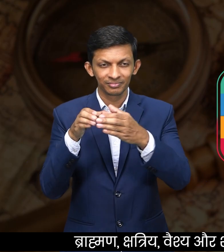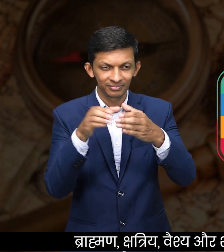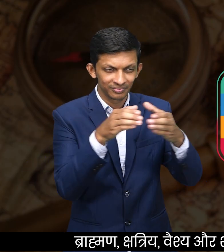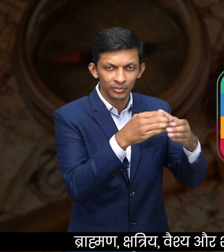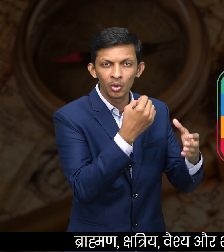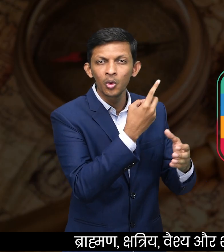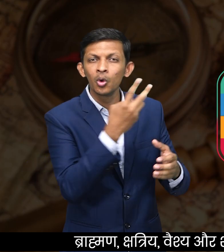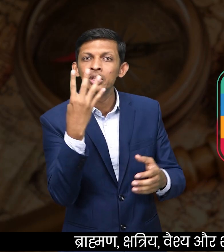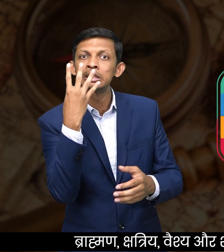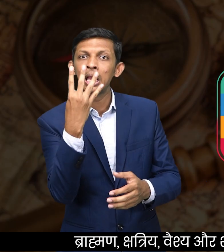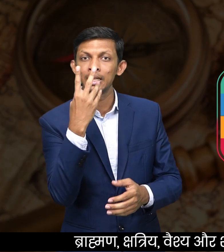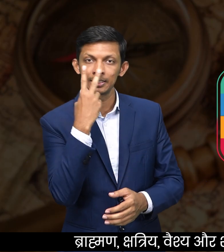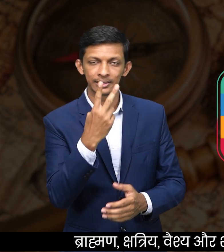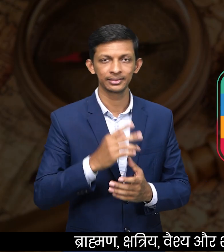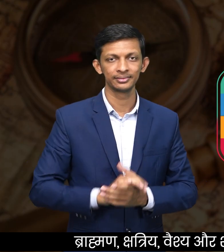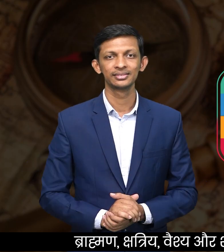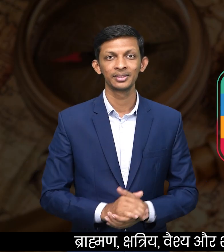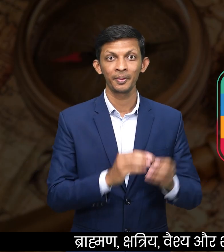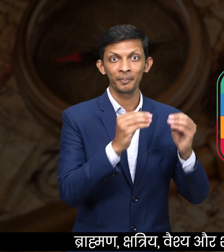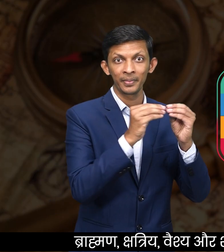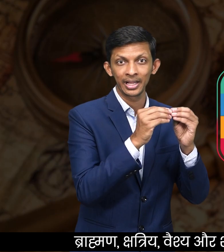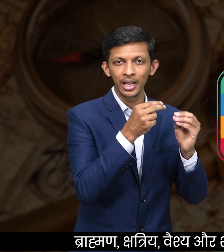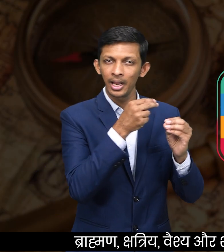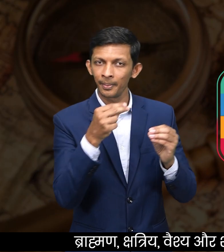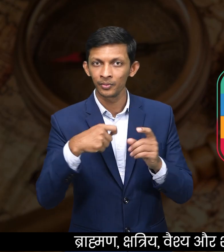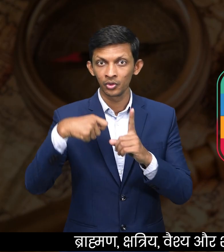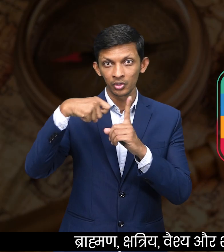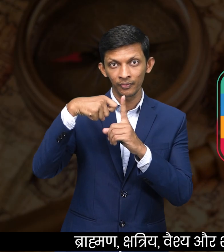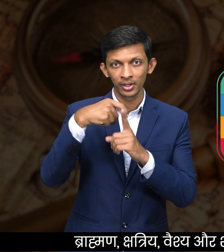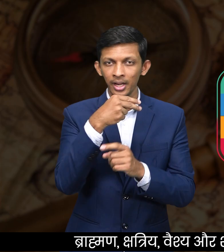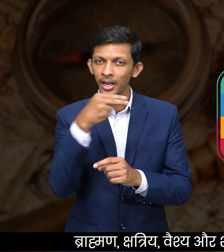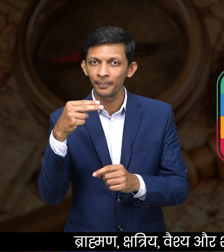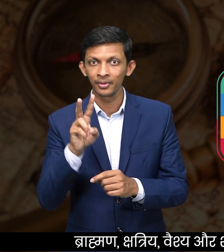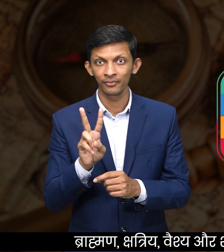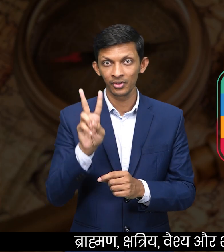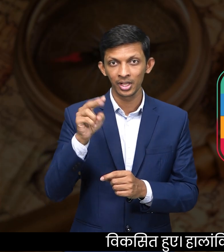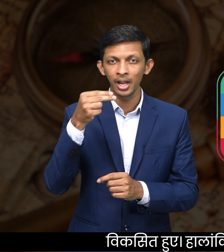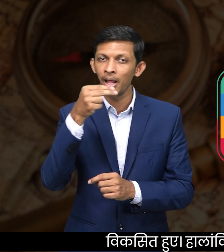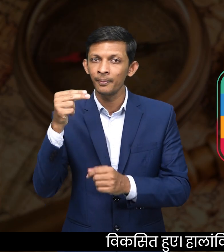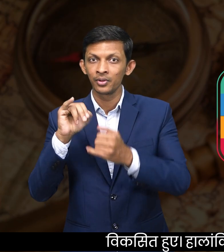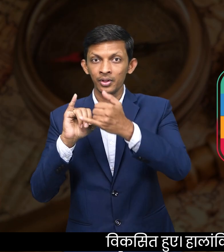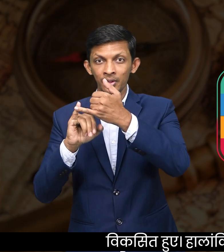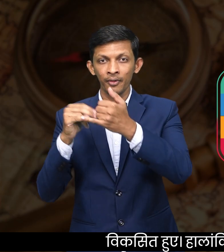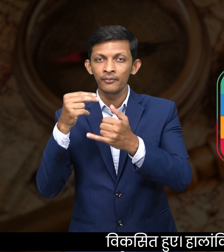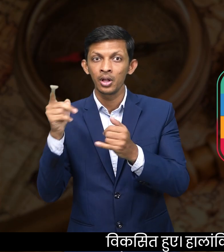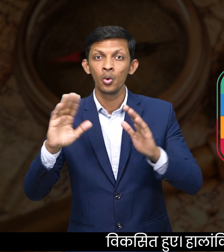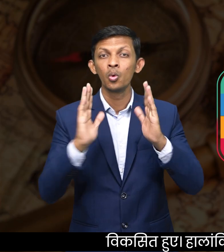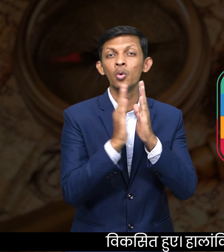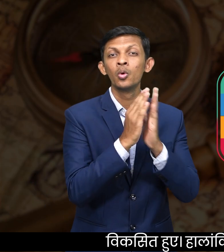क्षत्रिय, वैश्य और शूद्र। समय के साथ अछूतता और सख्त नियम विकसित हुए। हालांकि